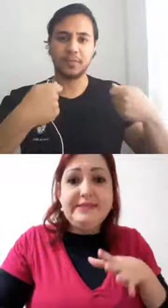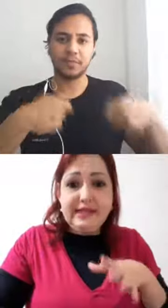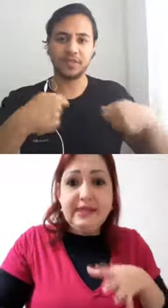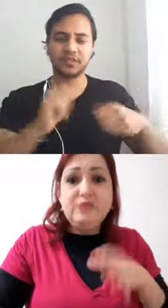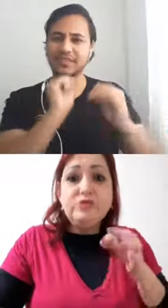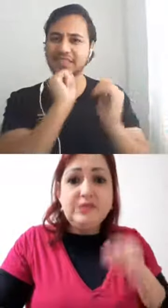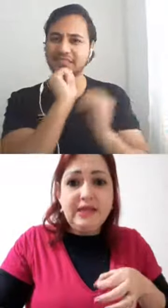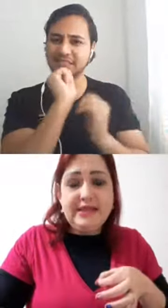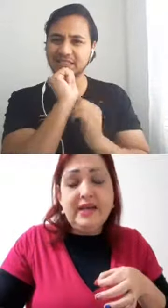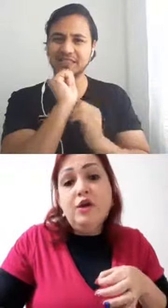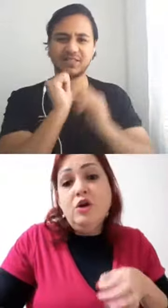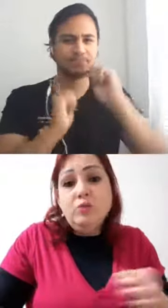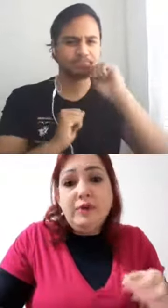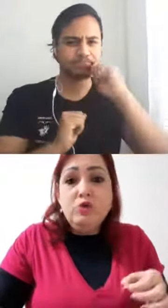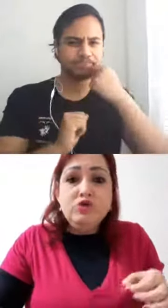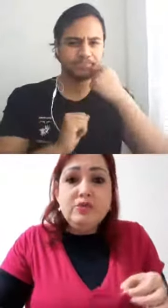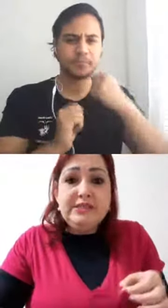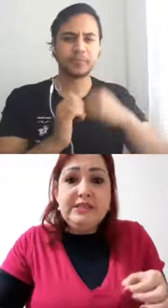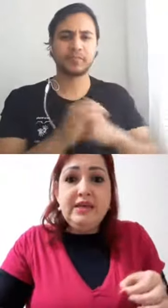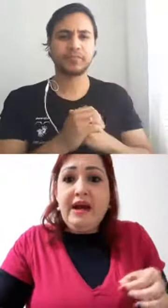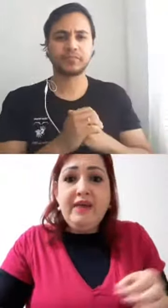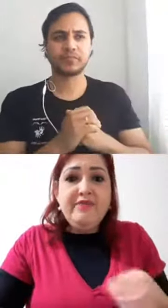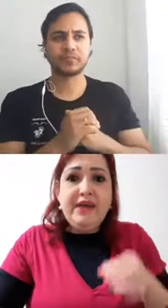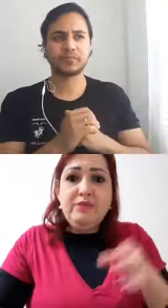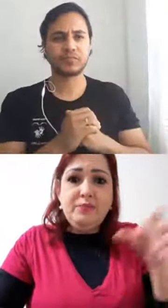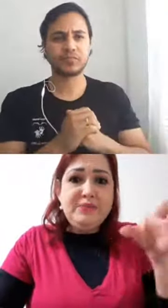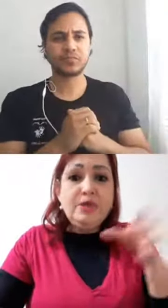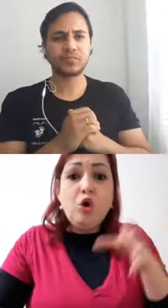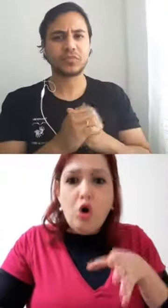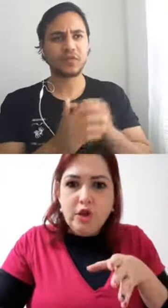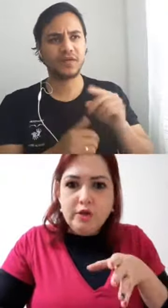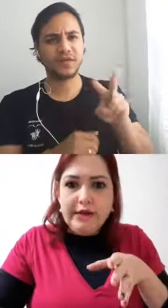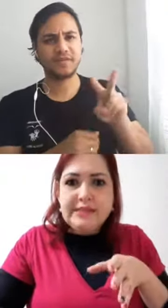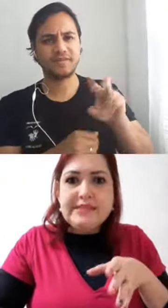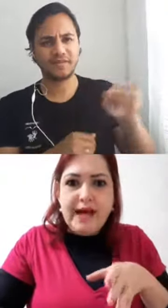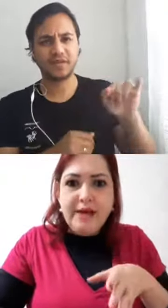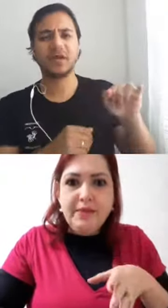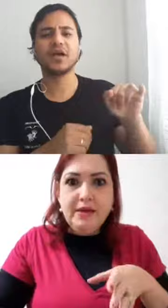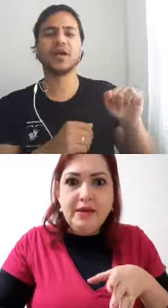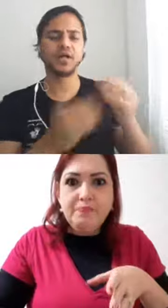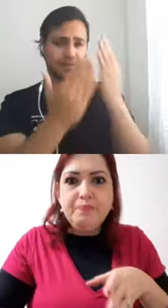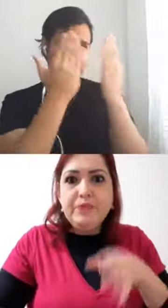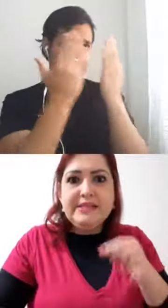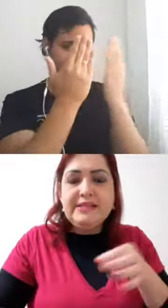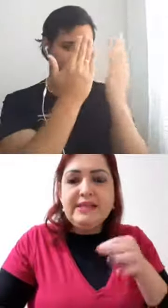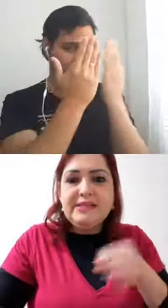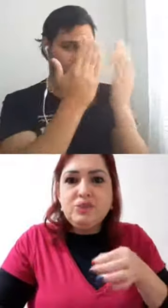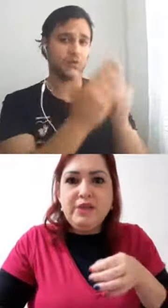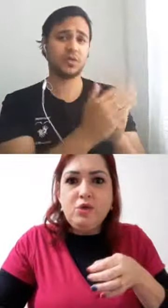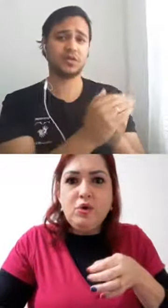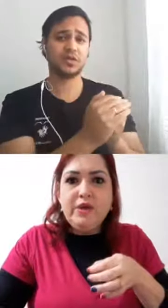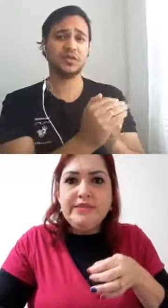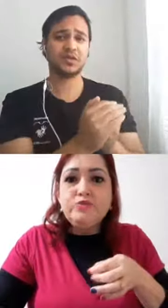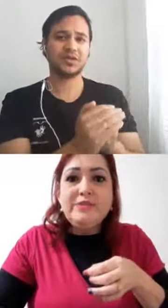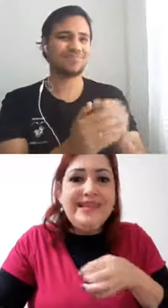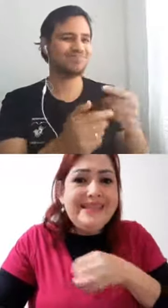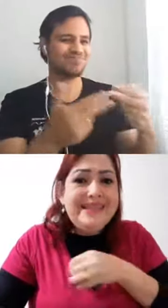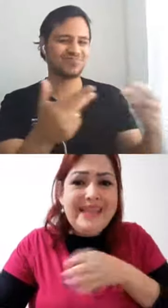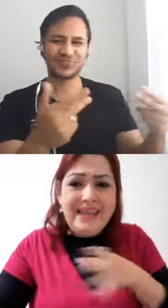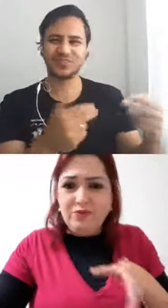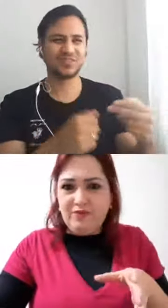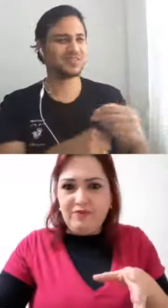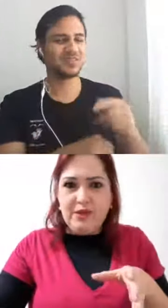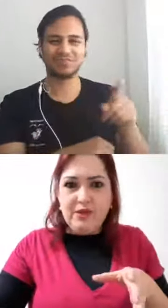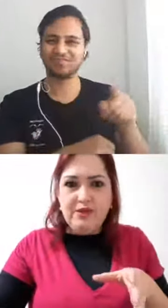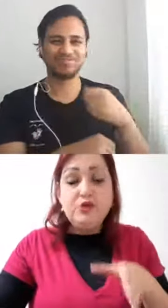em segredo, tem que ser. Numa consulta assim, ai, vai numa psicóloga, sabe? Esse tipo de coisa não tem